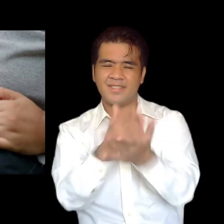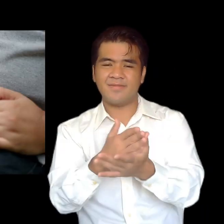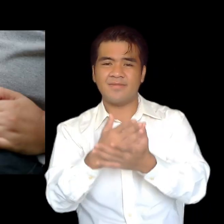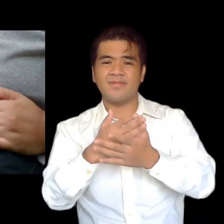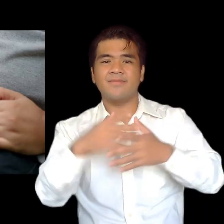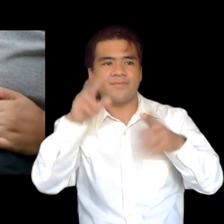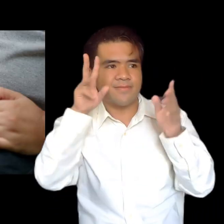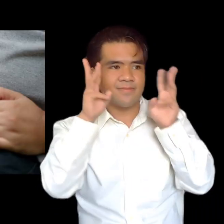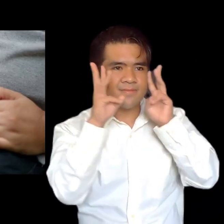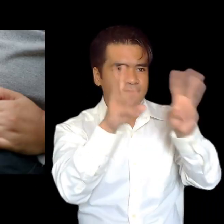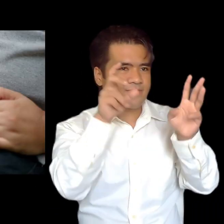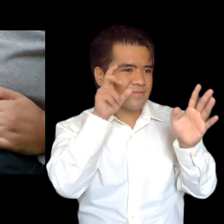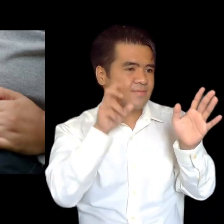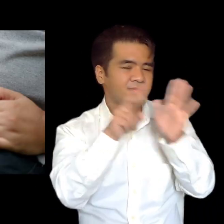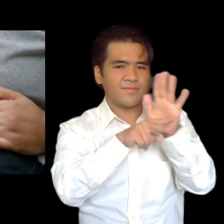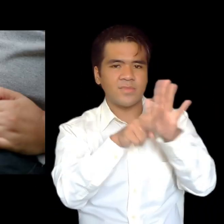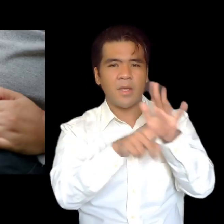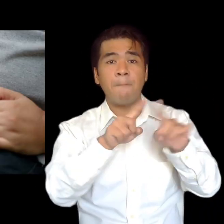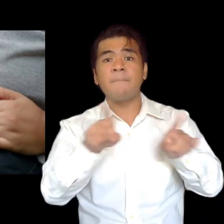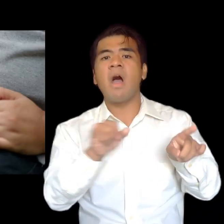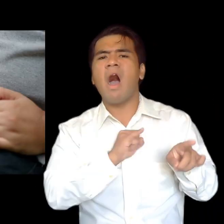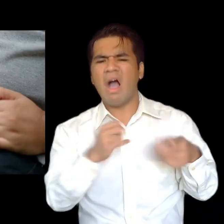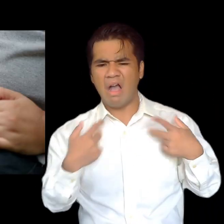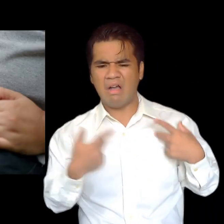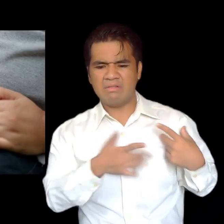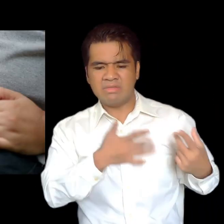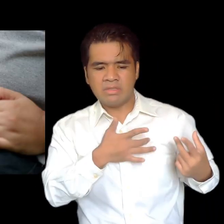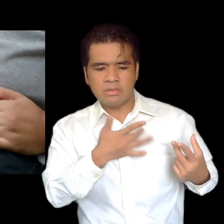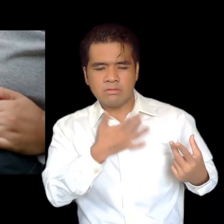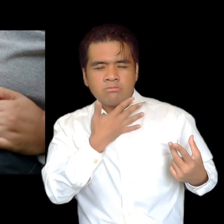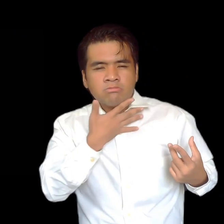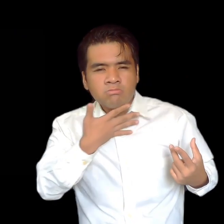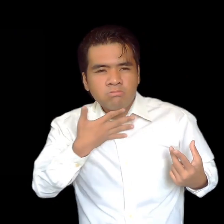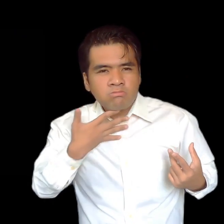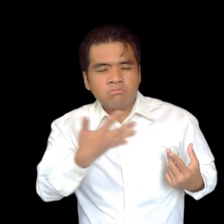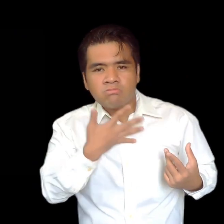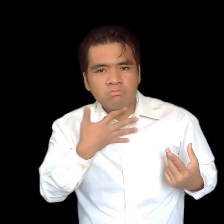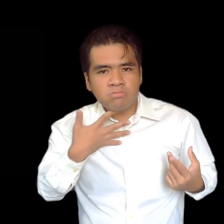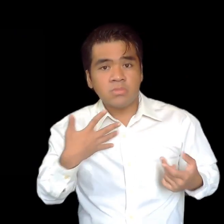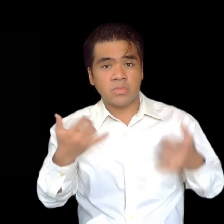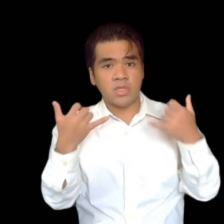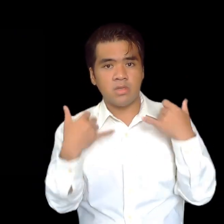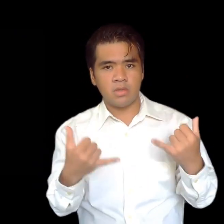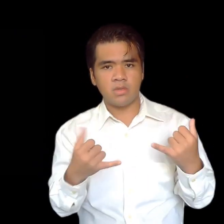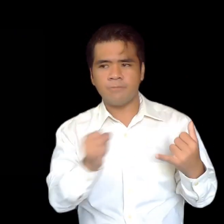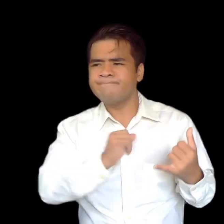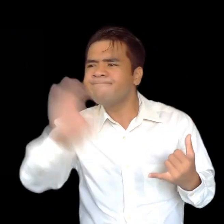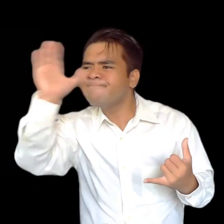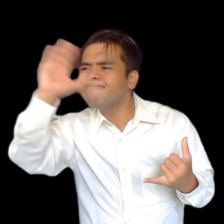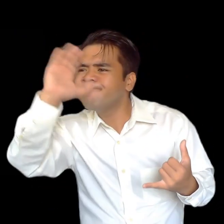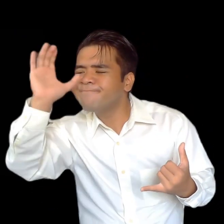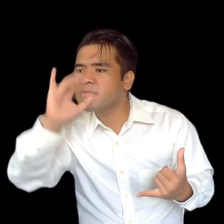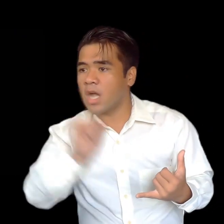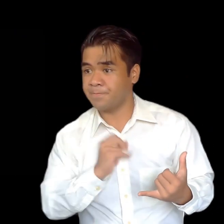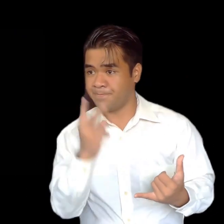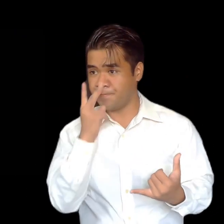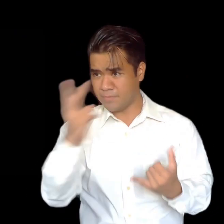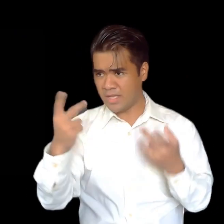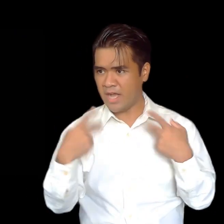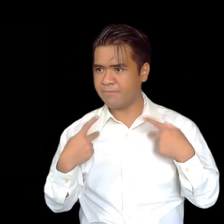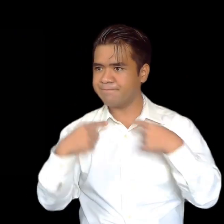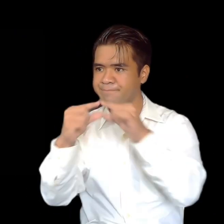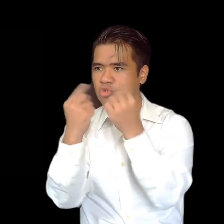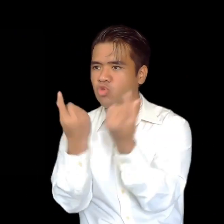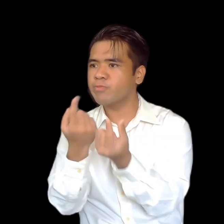mga pagkakataon pa rin na nakakaramdam ako ng sexual tension sa aking ari. Dahil dito ay nag-research ako at nakita ko